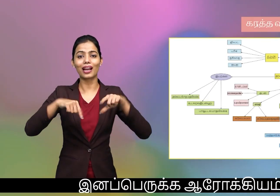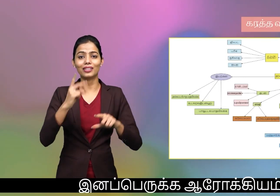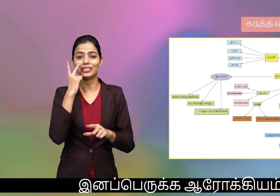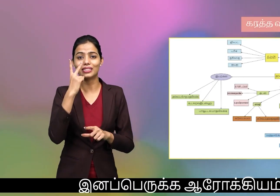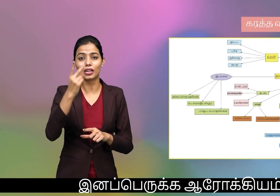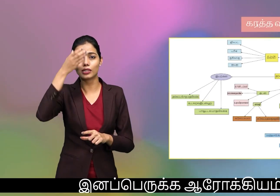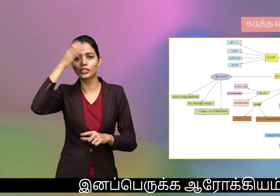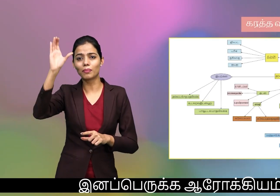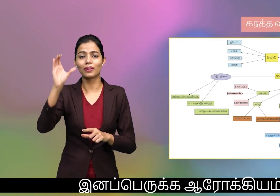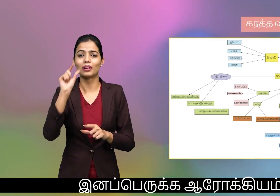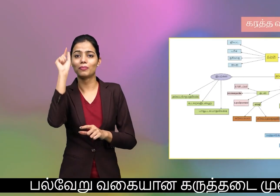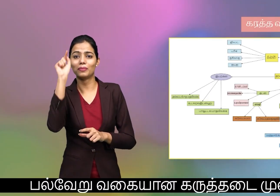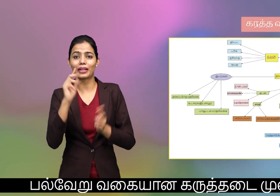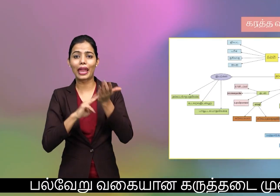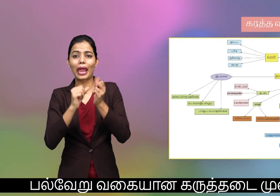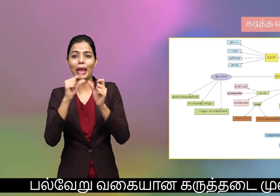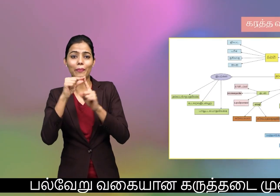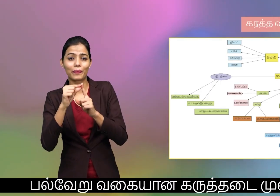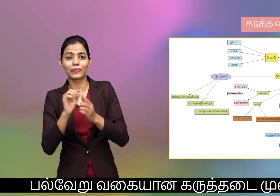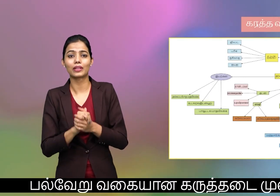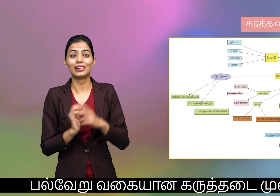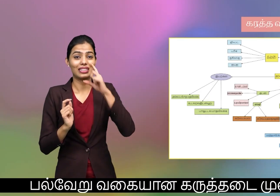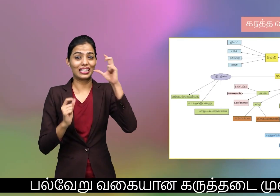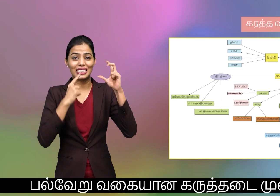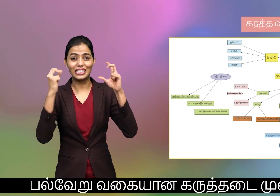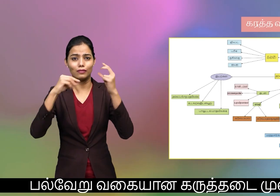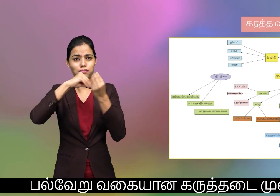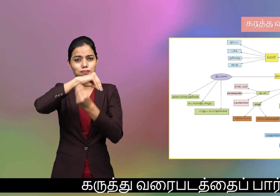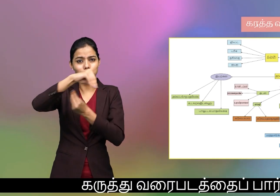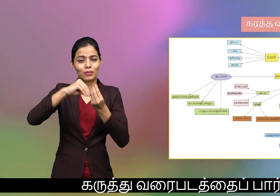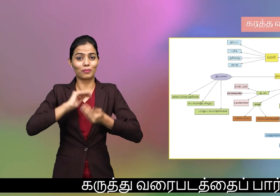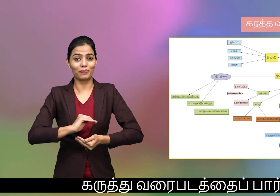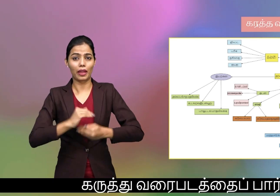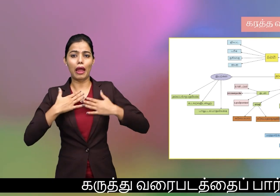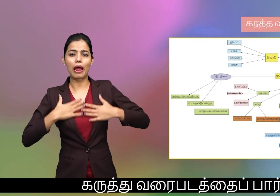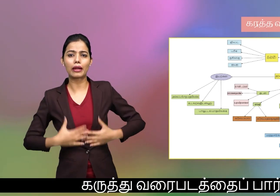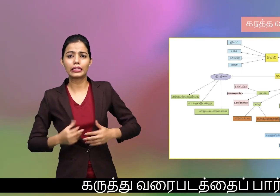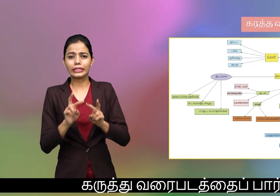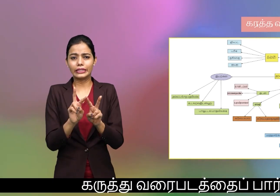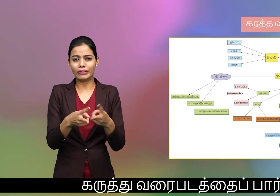இனப்பெருக்க ஆரோக்கியம் மற்றும் பல்வேறு வகையான கருத்தடை முறைகள் பற்றிய கருத்து வரைபடத்தை பார்ப்போம்.